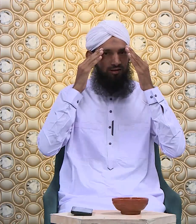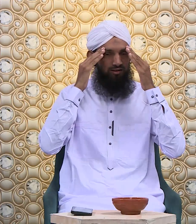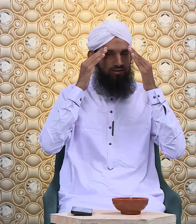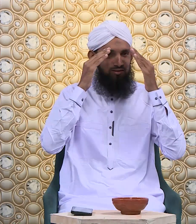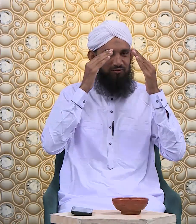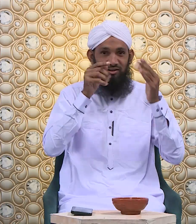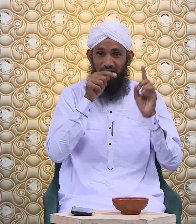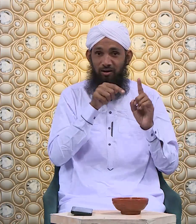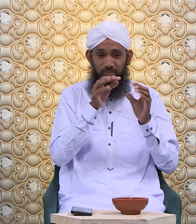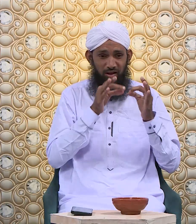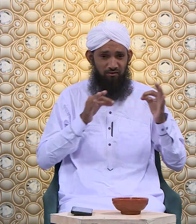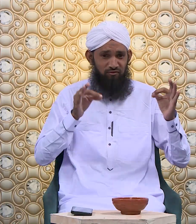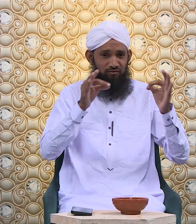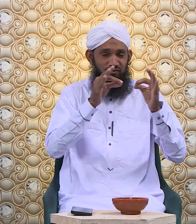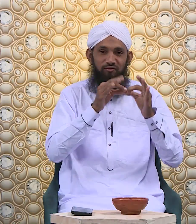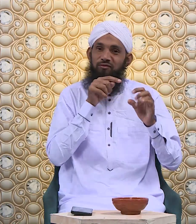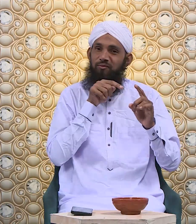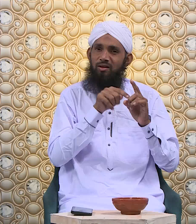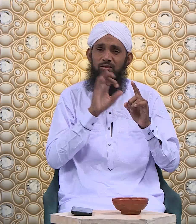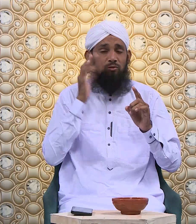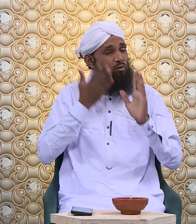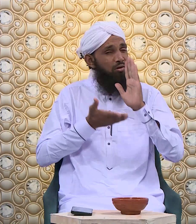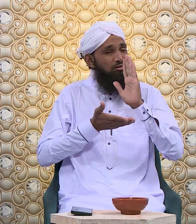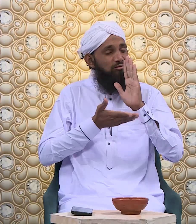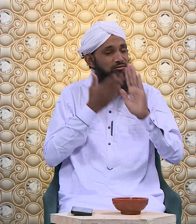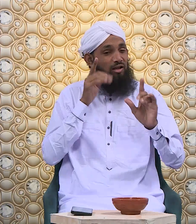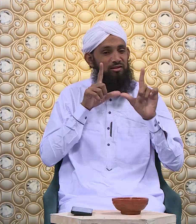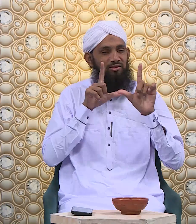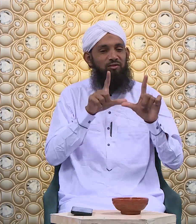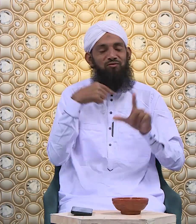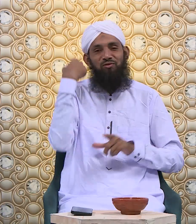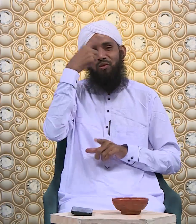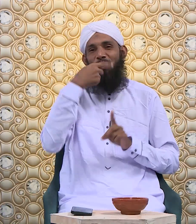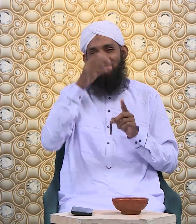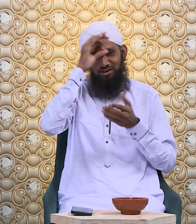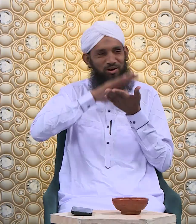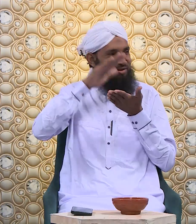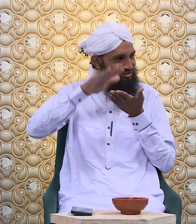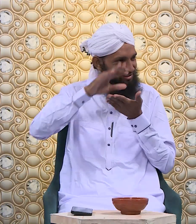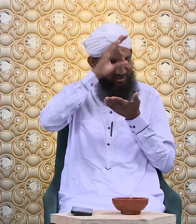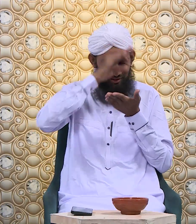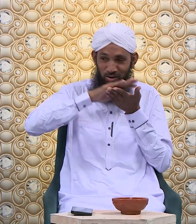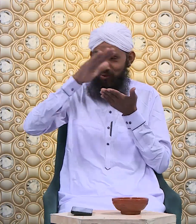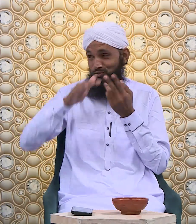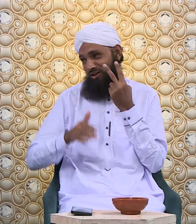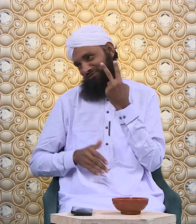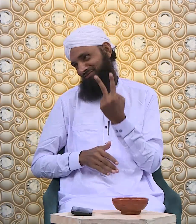وسلم کو اہل بیت میں سب سے زیادہ عزیز اور محبوب حسنین کریمین تھے آپ صلی اللہ علیہ وآلہ